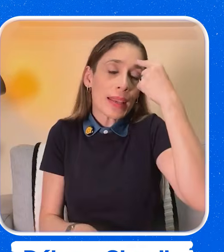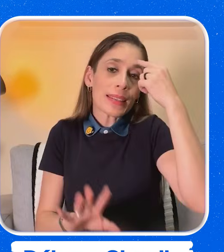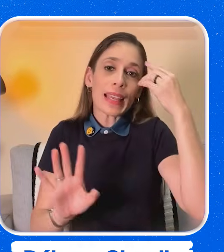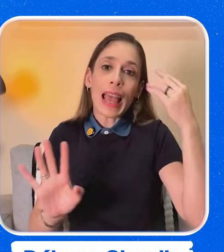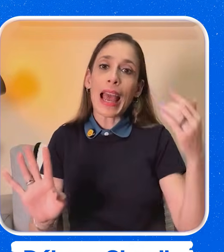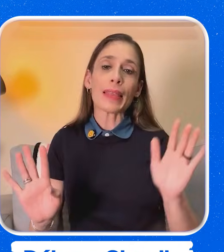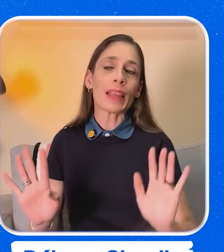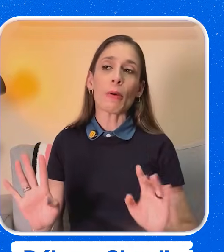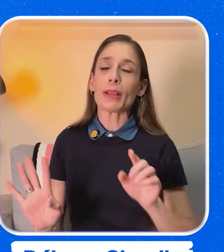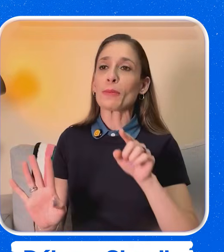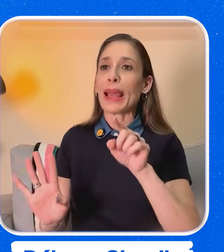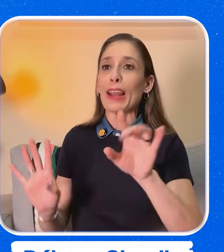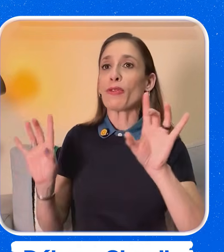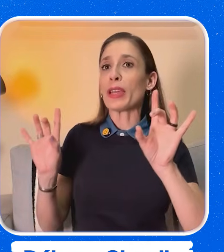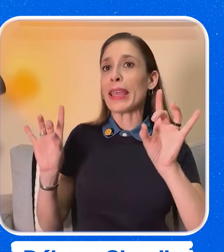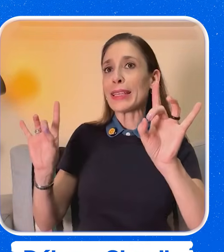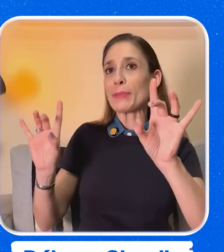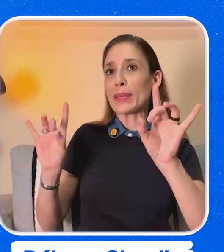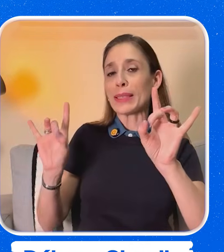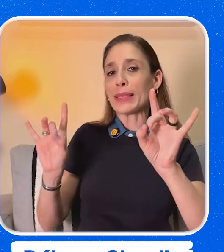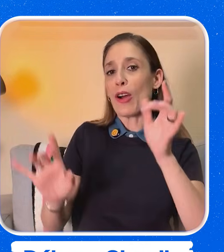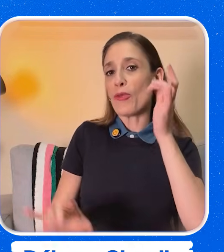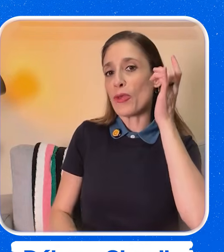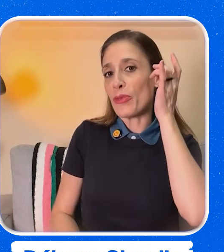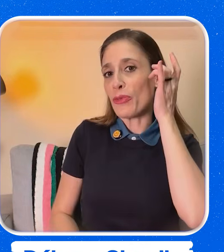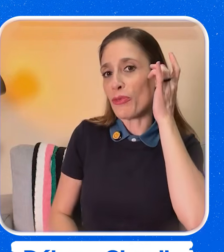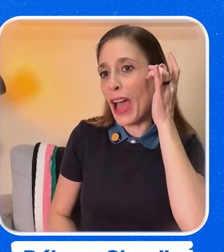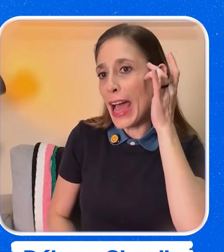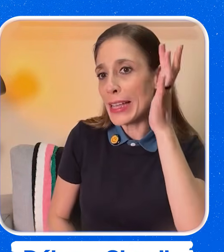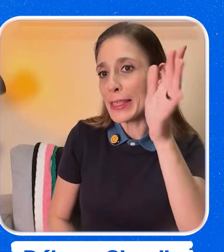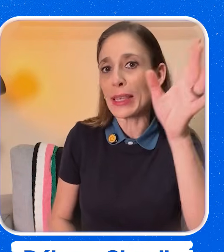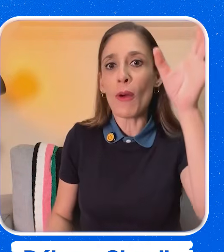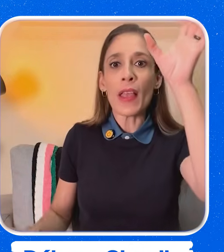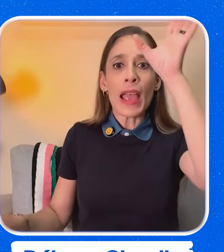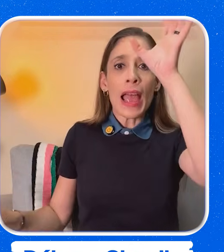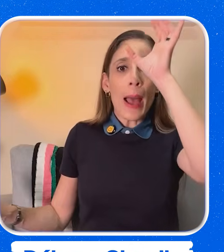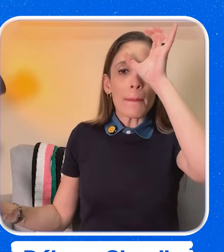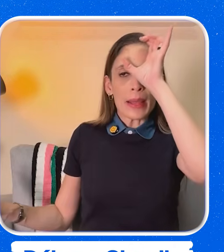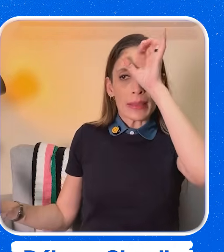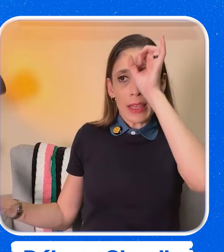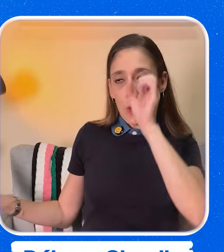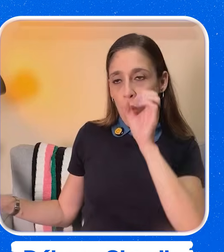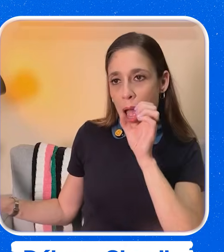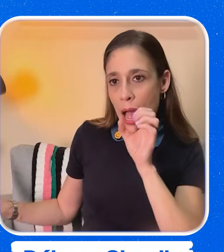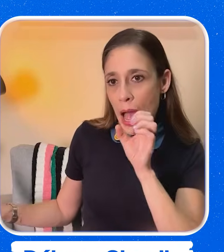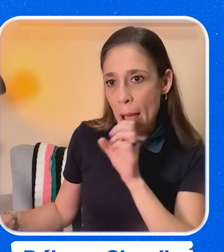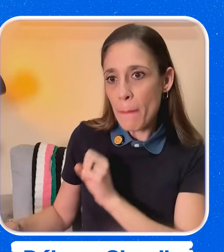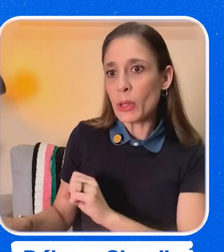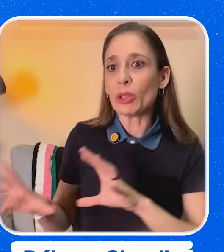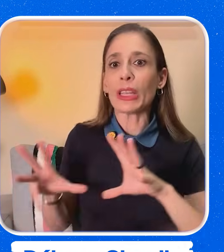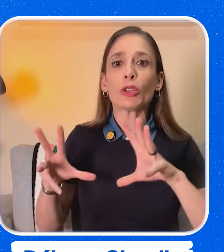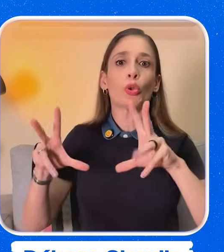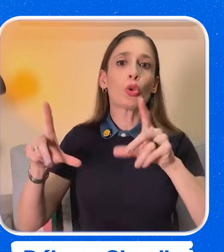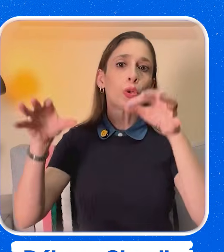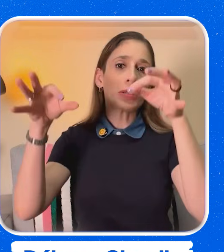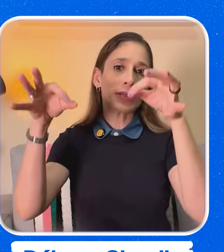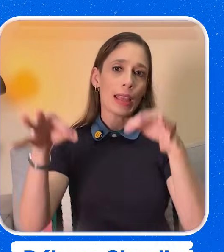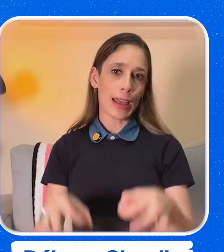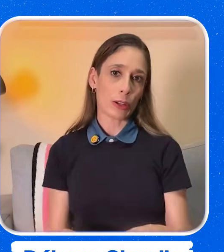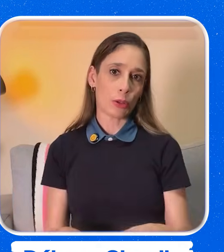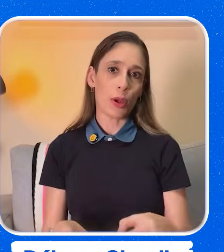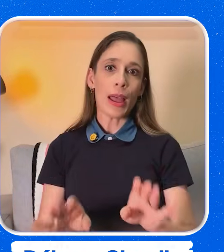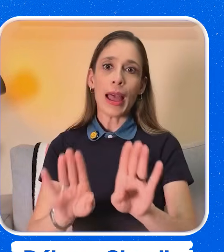Não sim, pensem, não, mas para ela foi especial, foi fácil, aprendeu rápido e está